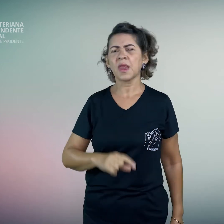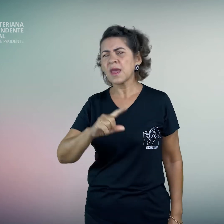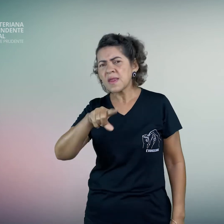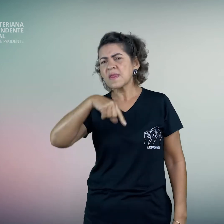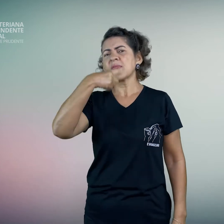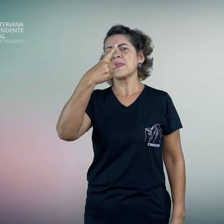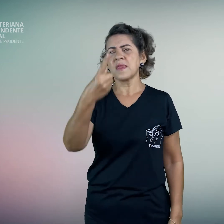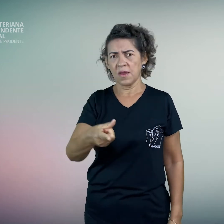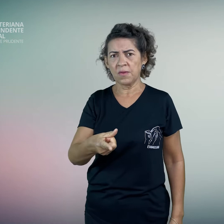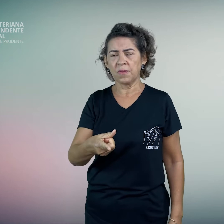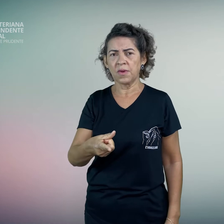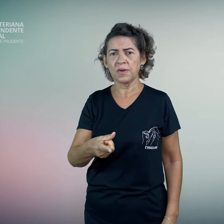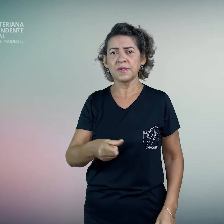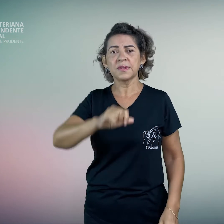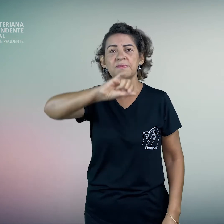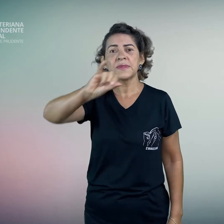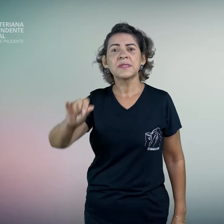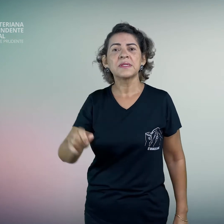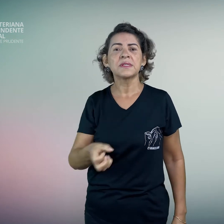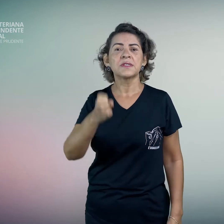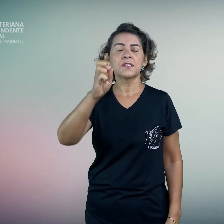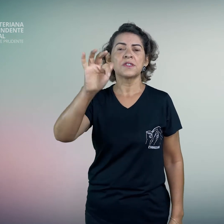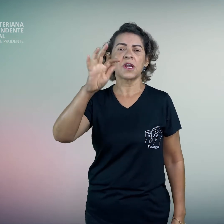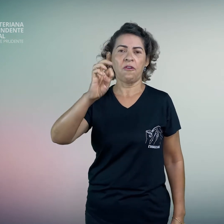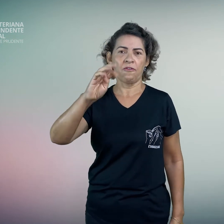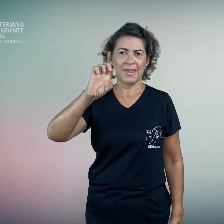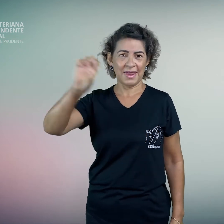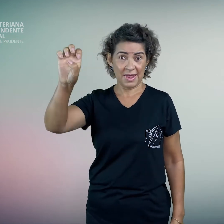Depois de nascer, Jefté foi rejeitado por sua família.